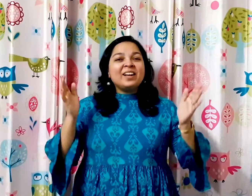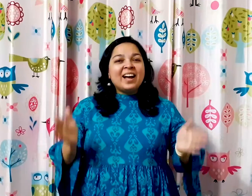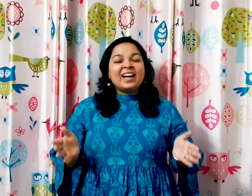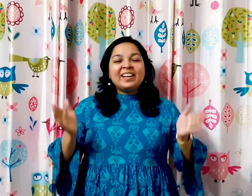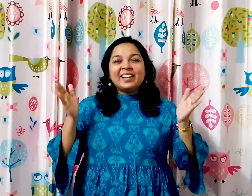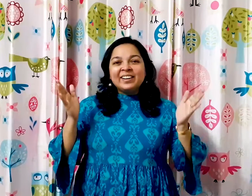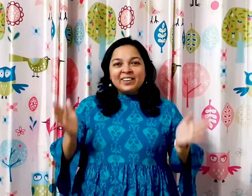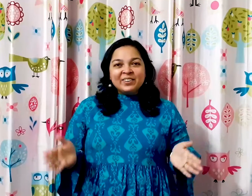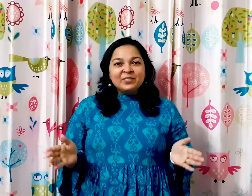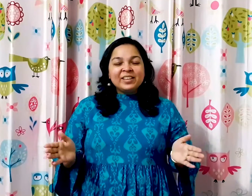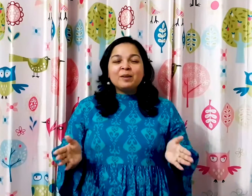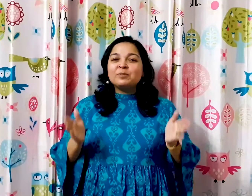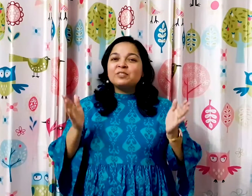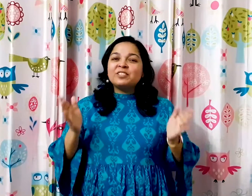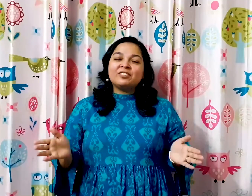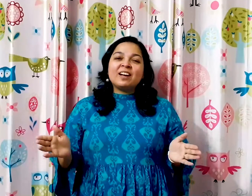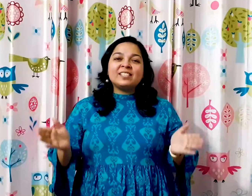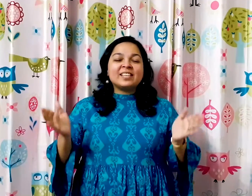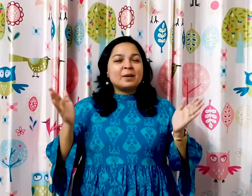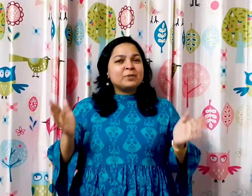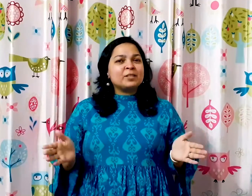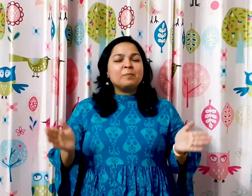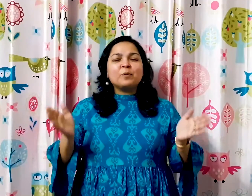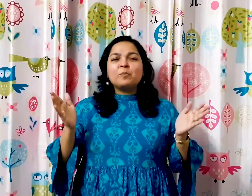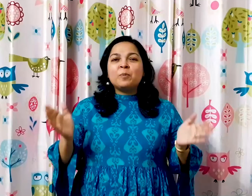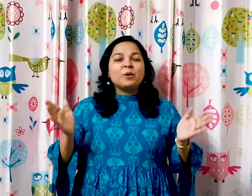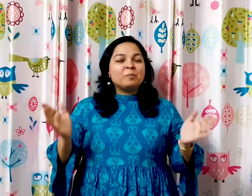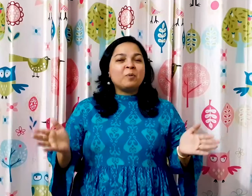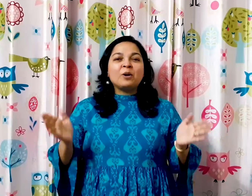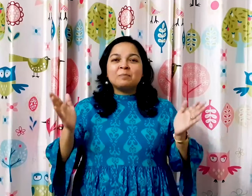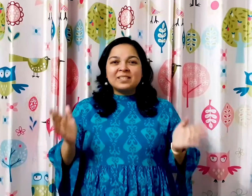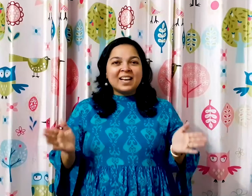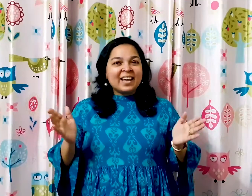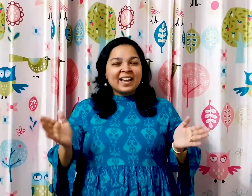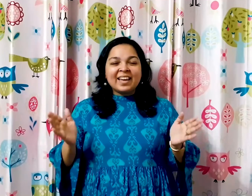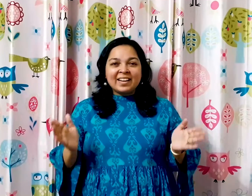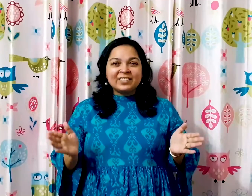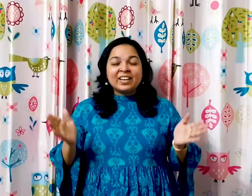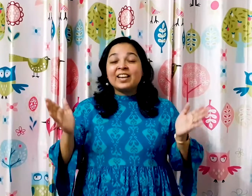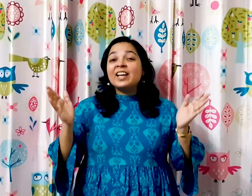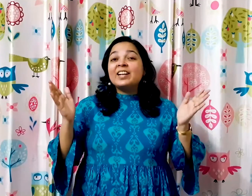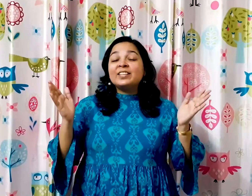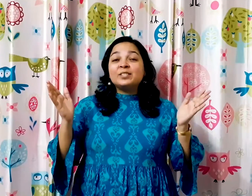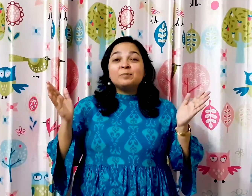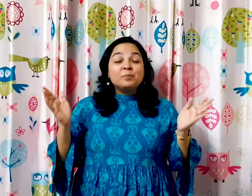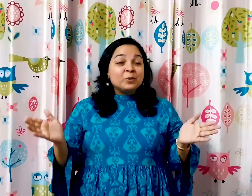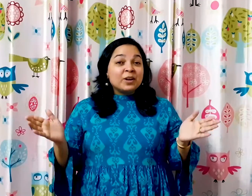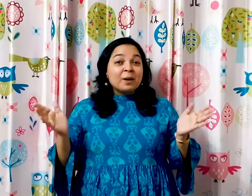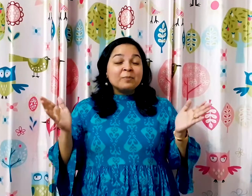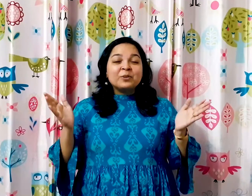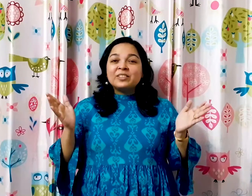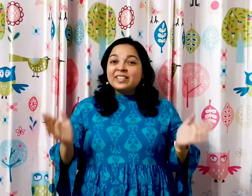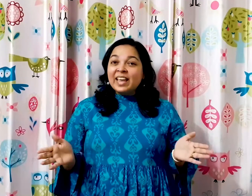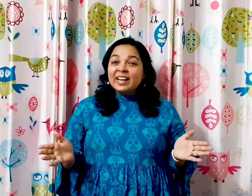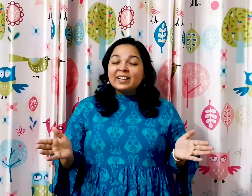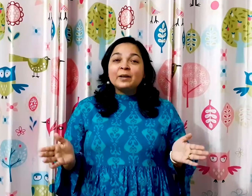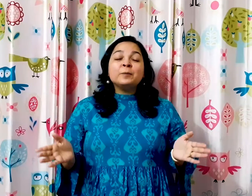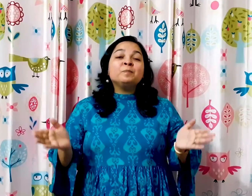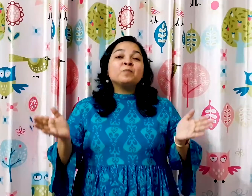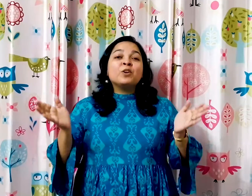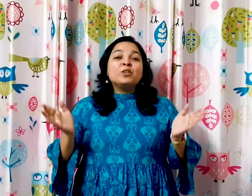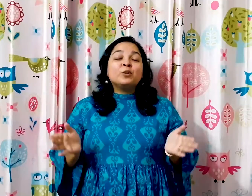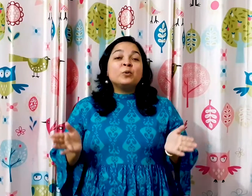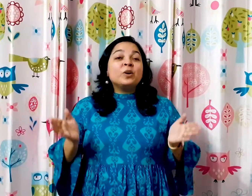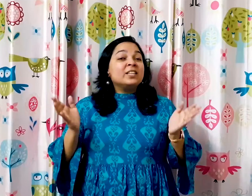द लॉर्ड हालेलुया मुझे विश्वास है कि आप सबको बहुत बहुत मजा आया है आज के इस प्रोग्राम को